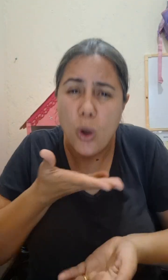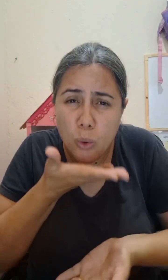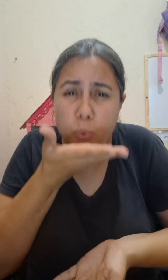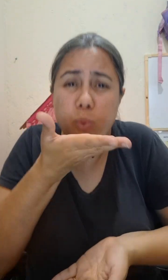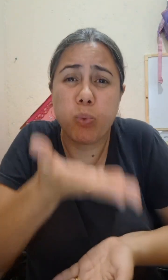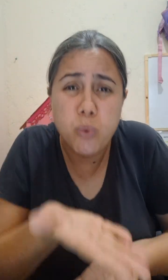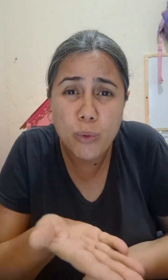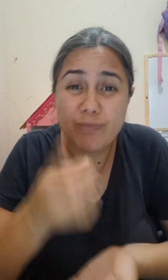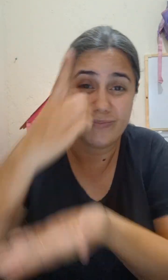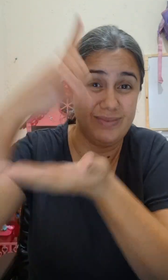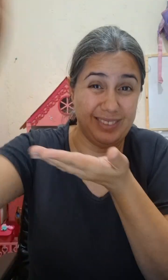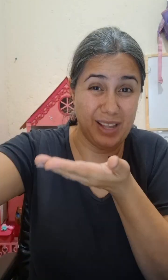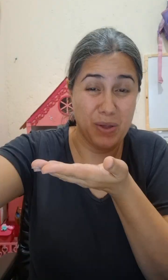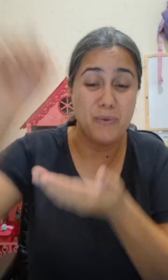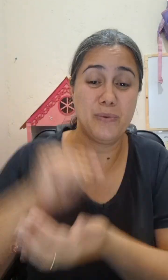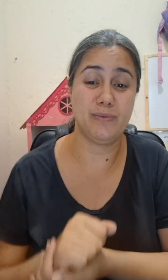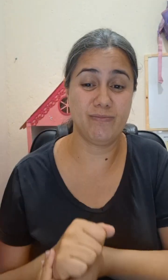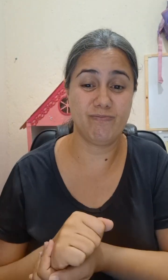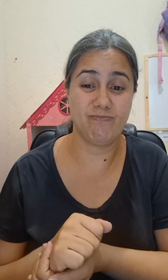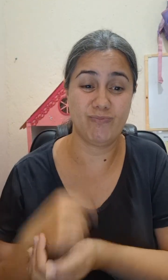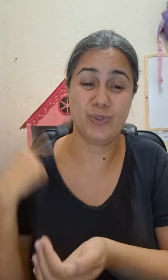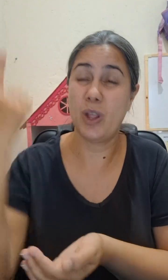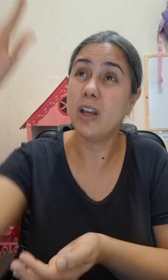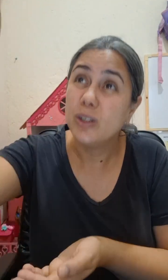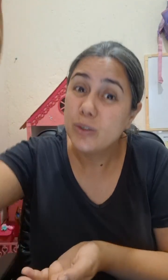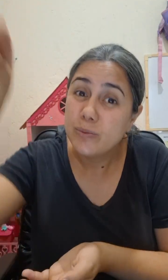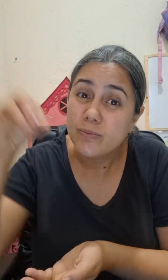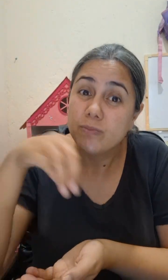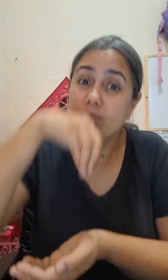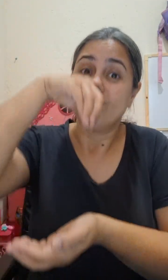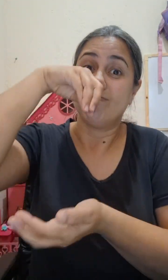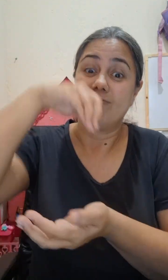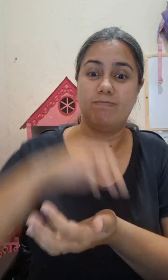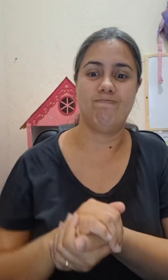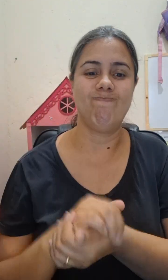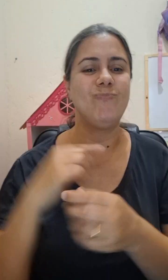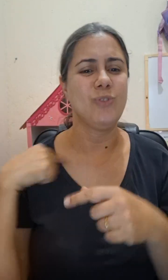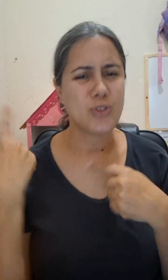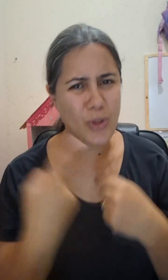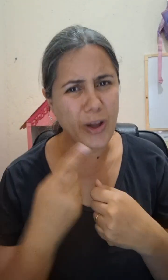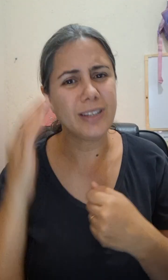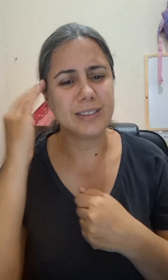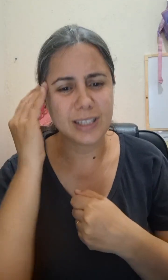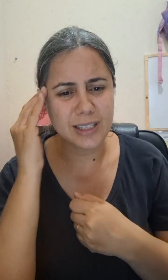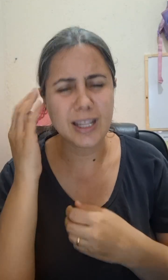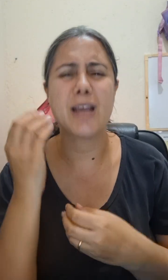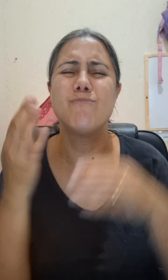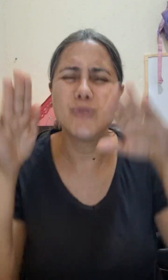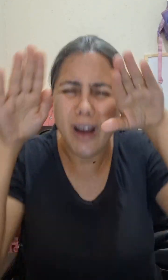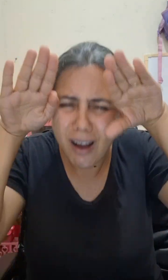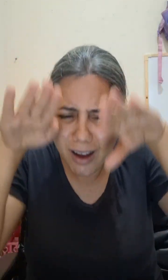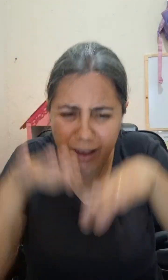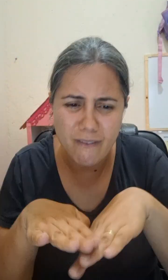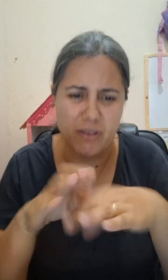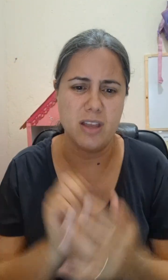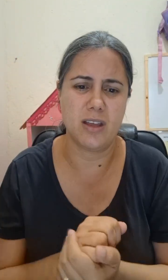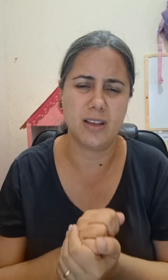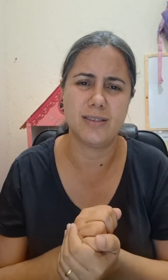passado, e no sopro de Deus passamos a viver, nós precisamos entender para ter